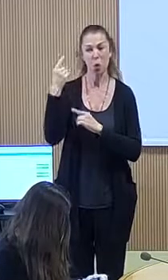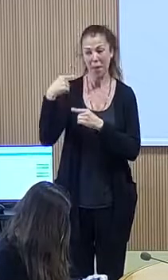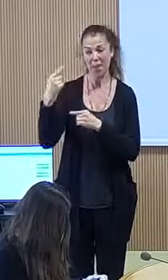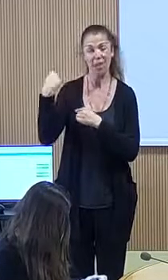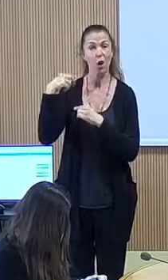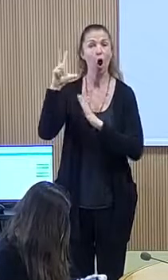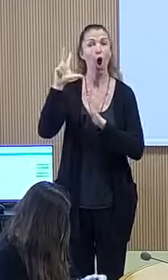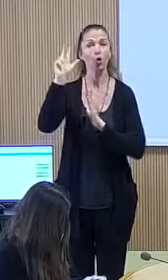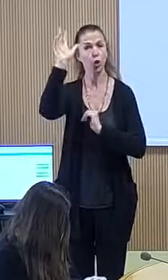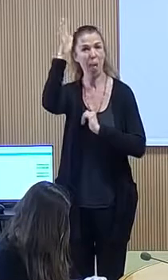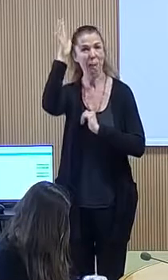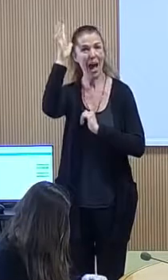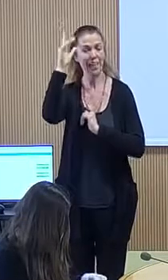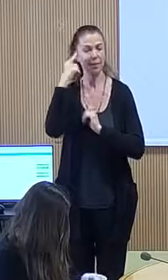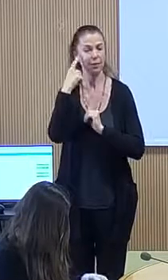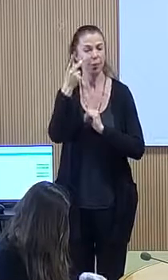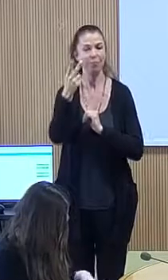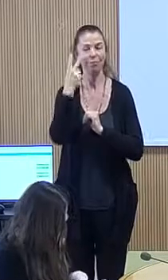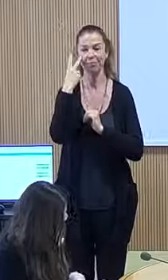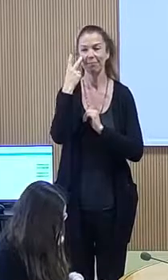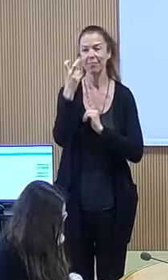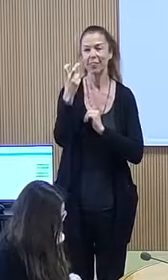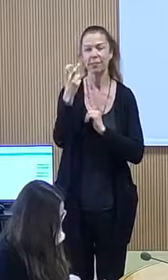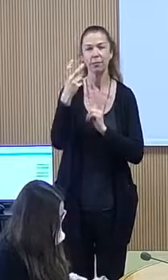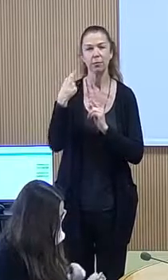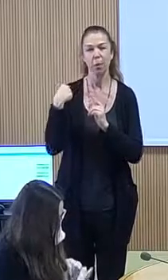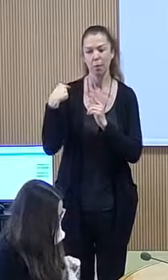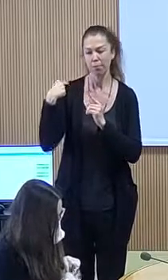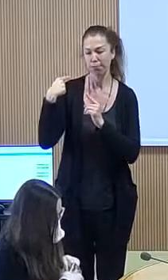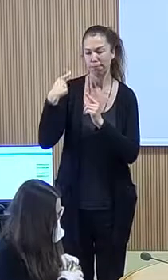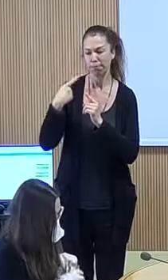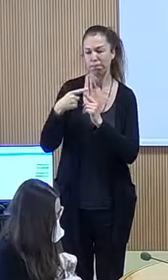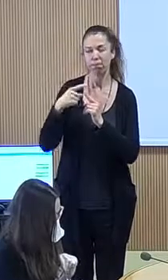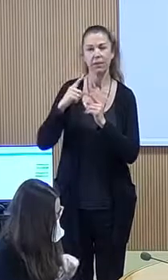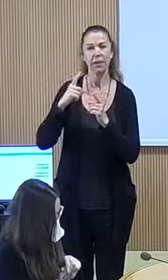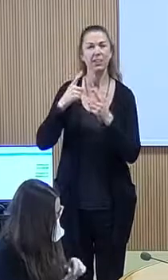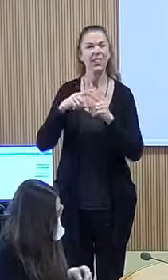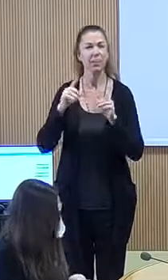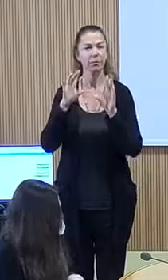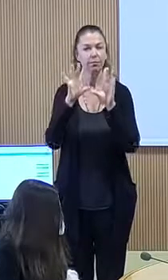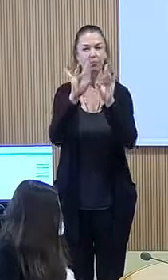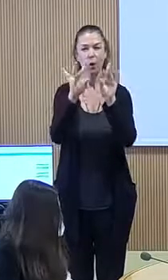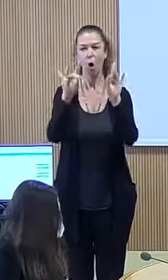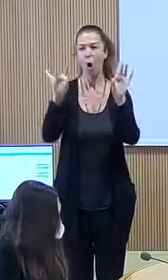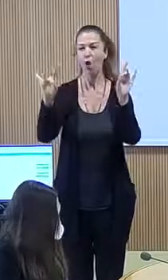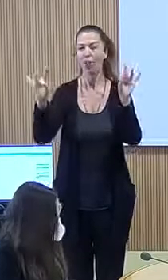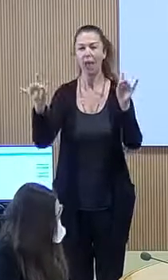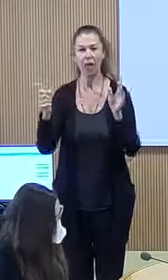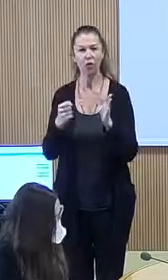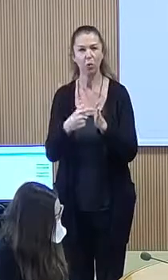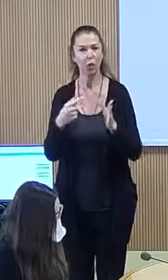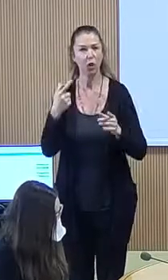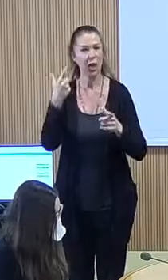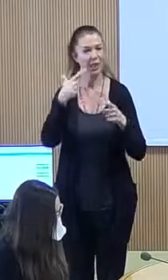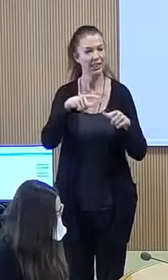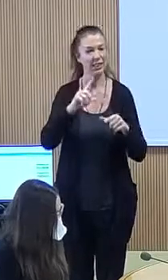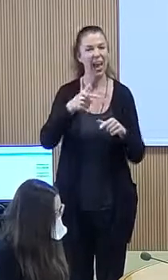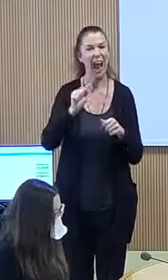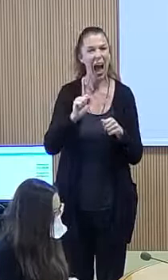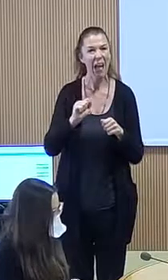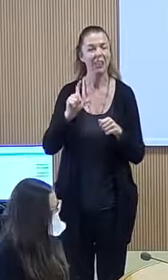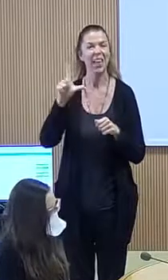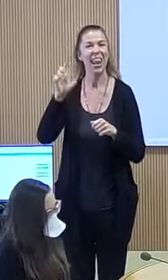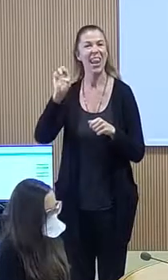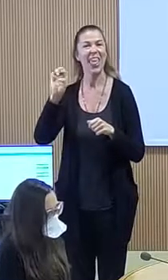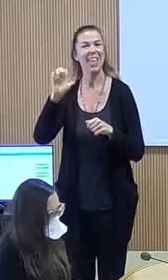stato previsto ci furono poi una serie importanti di contagi ricordo weekend in cui il paese il lago di garda della lessinia la nostra città erano piene di